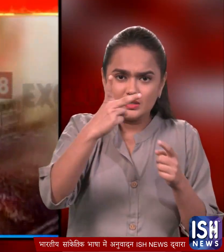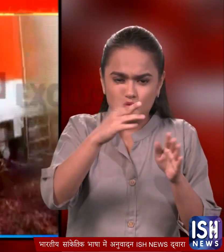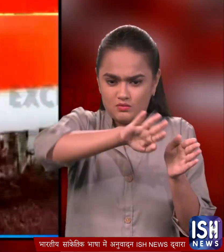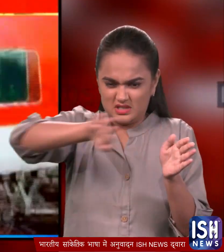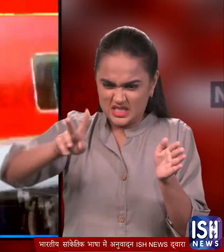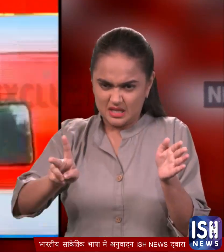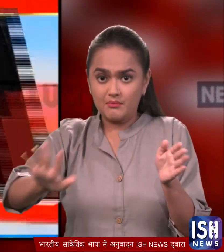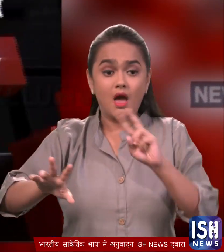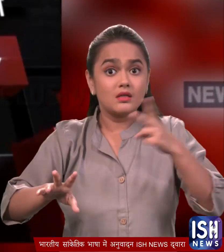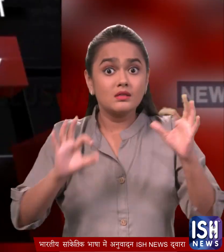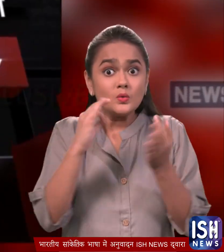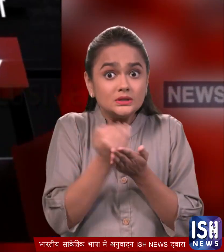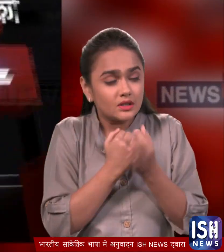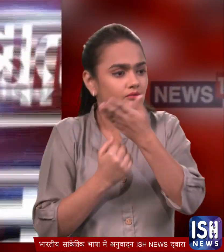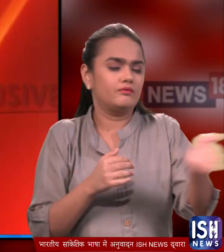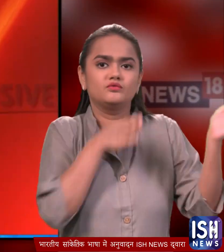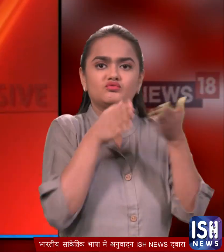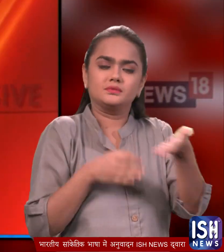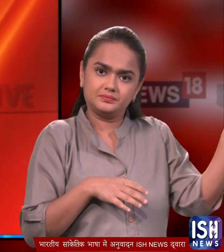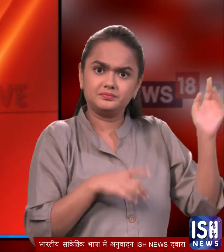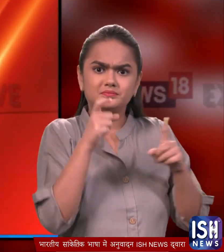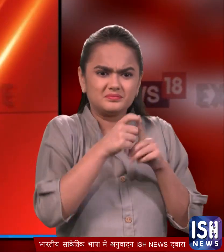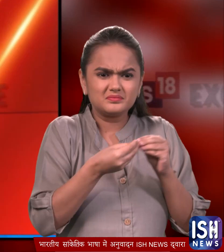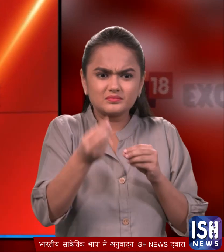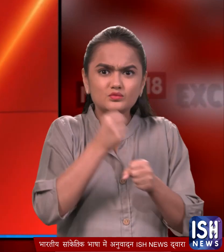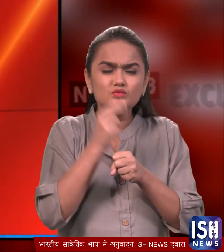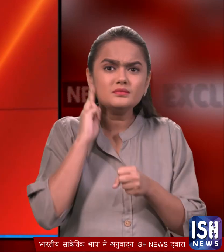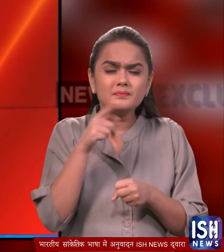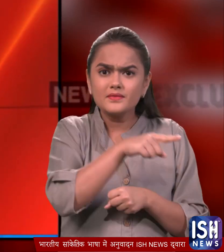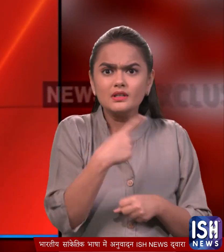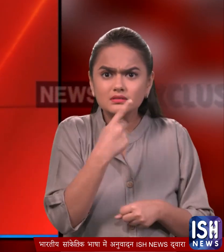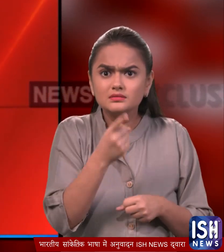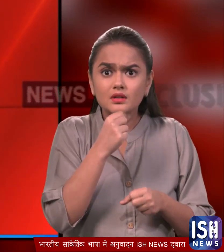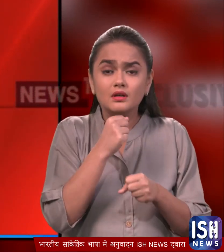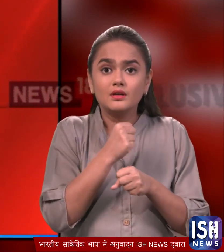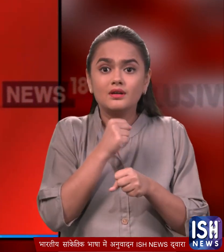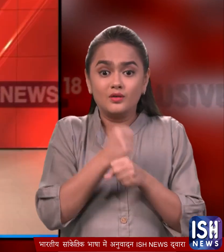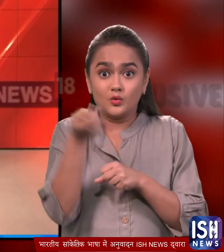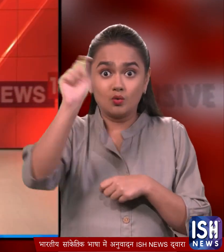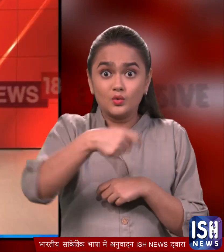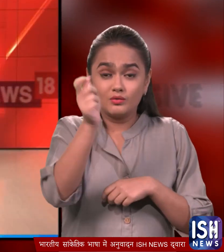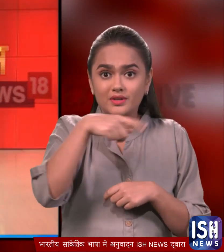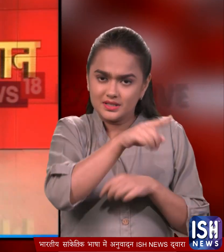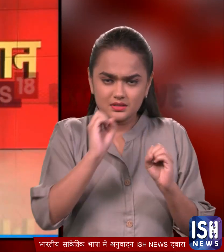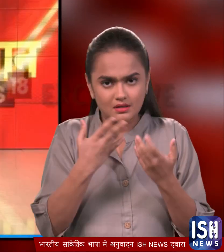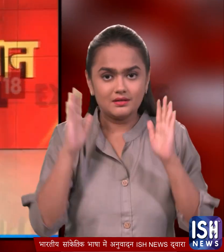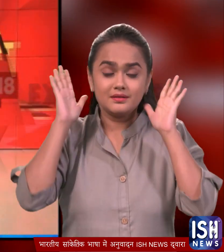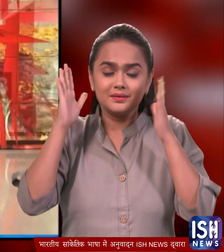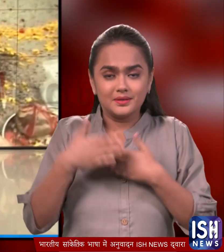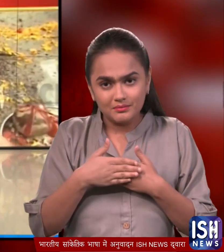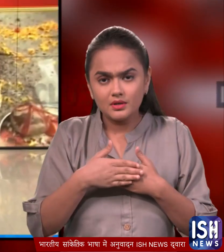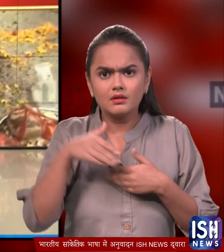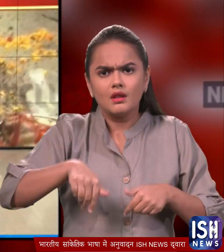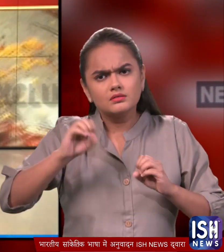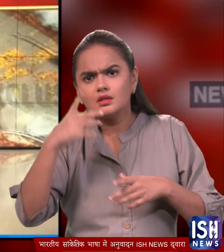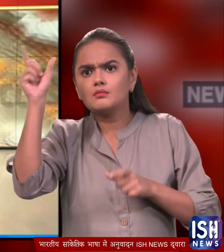अलग करके ट्रेन को रवाना कर दिया गया। दिल्ली के पास हरियाणा के गुरुग्राम में खुली जगहों के अलावा गुरुद्वारों में भी नमाज पढ़ने का विरोध शुरू हो गया। गुरुग्राम के